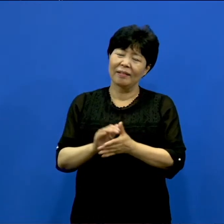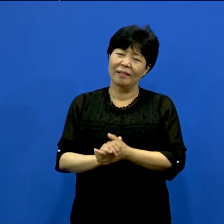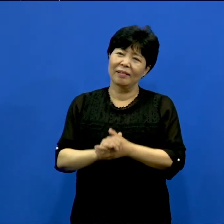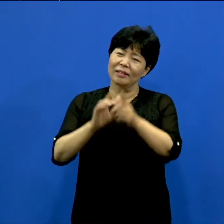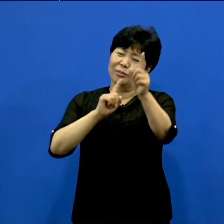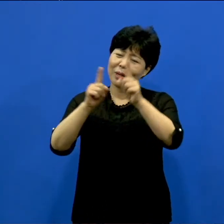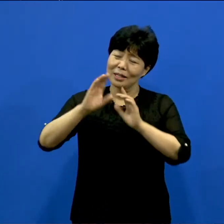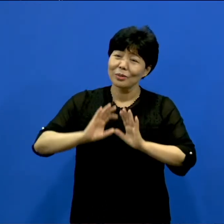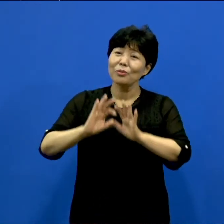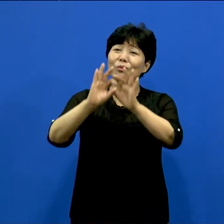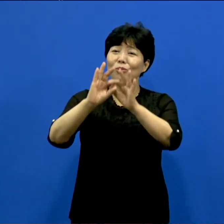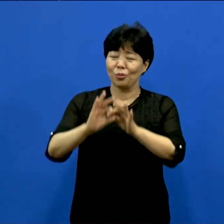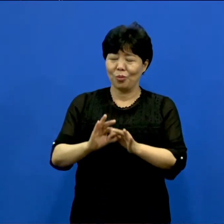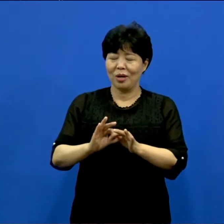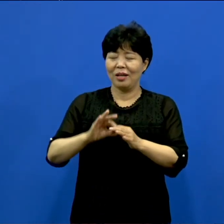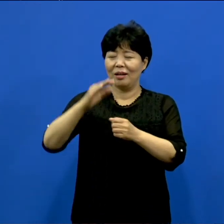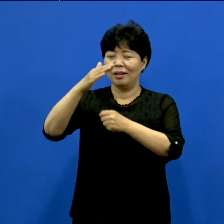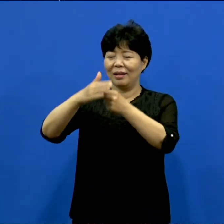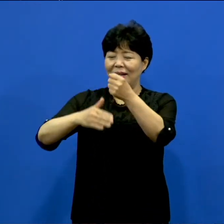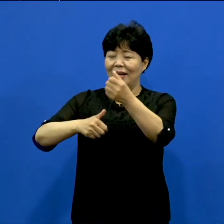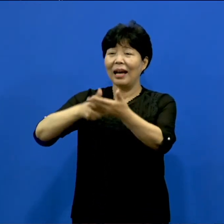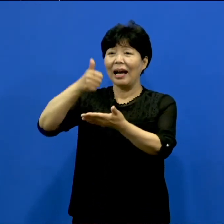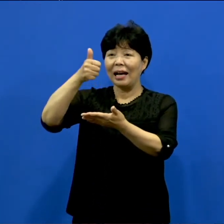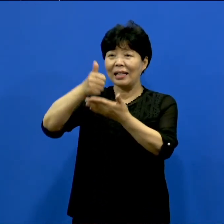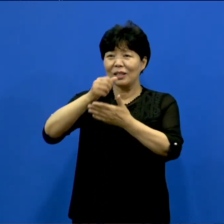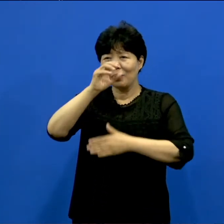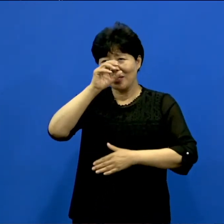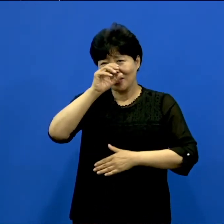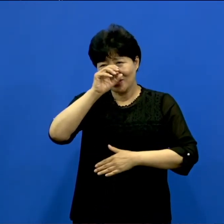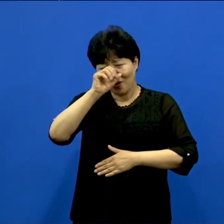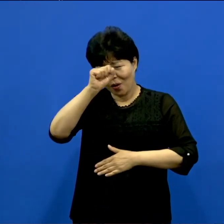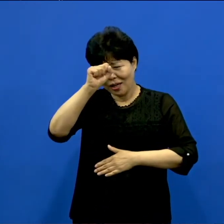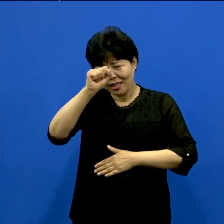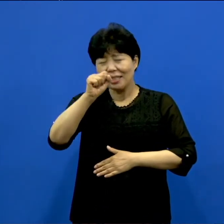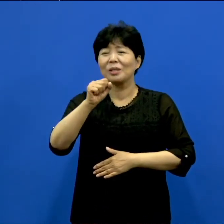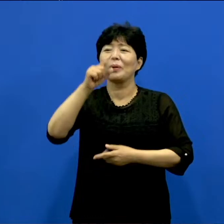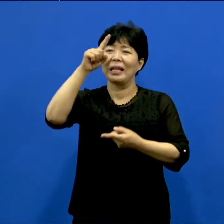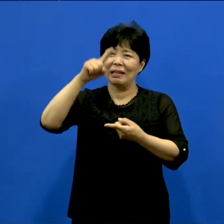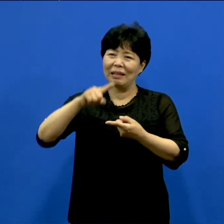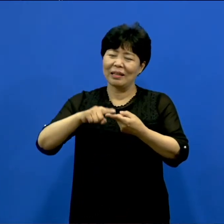통하여 하나님의 선하심을 맛보아하는 거예요.